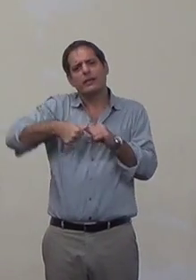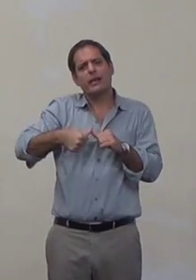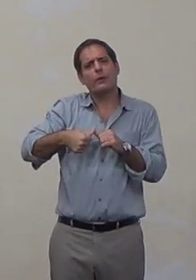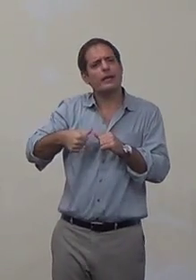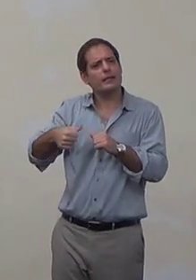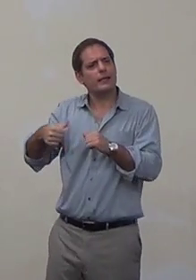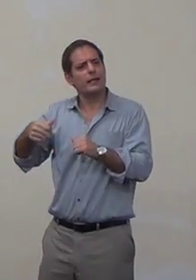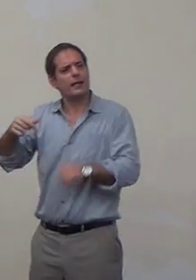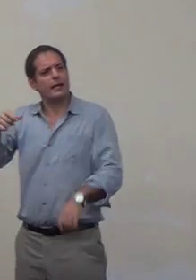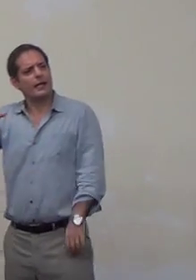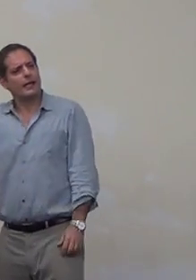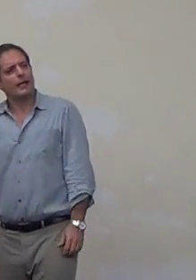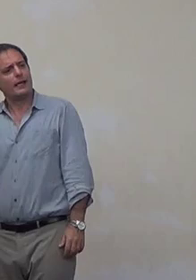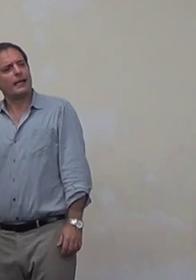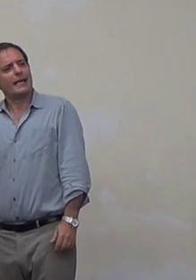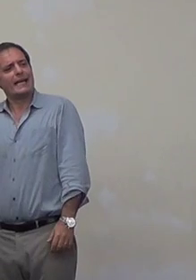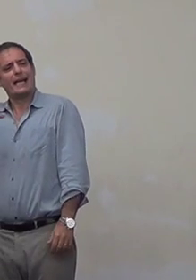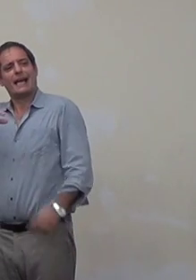¿Te recuerdan?